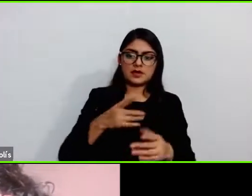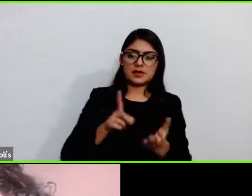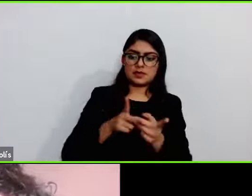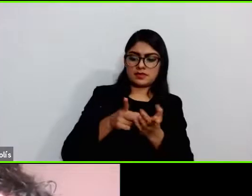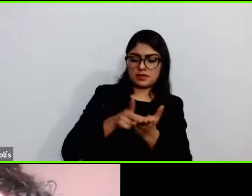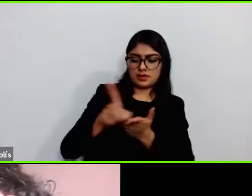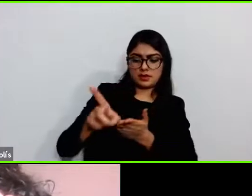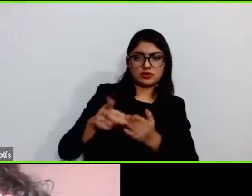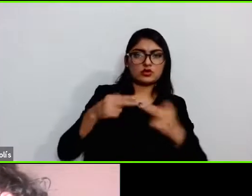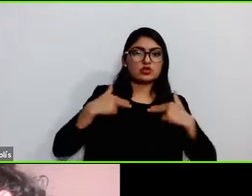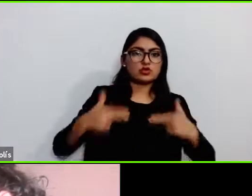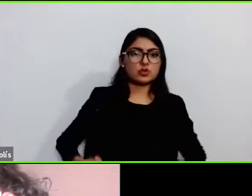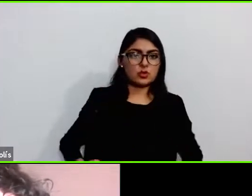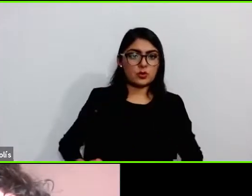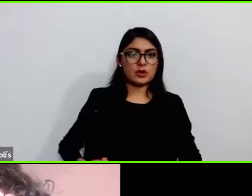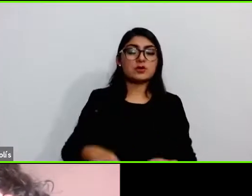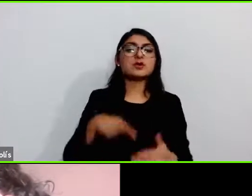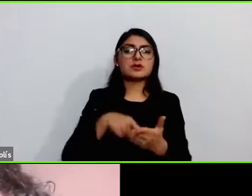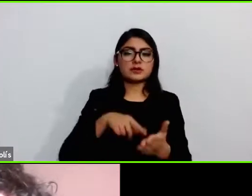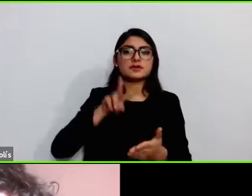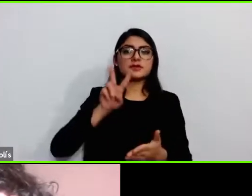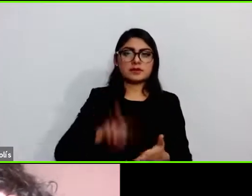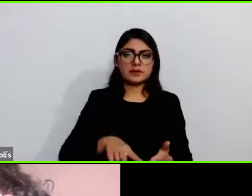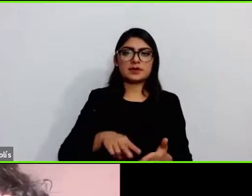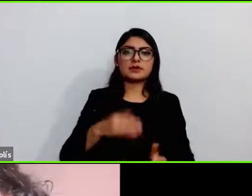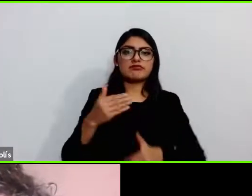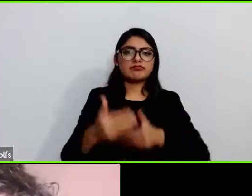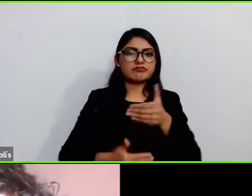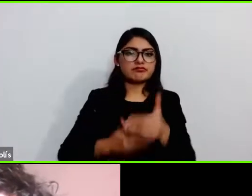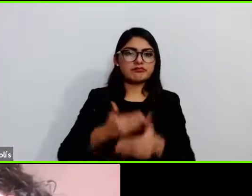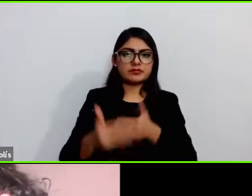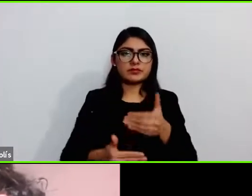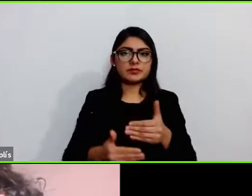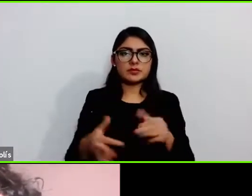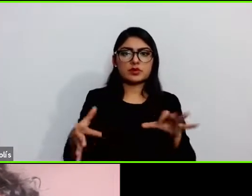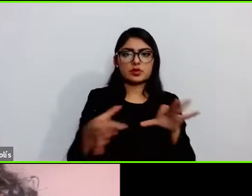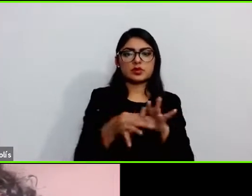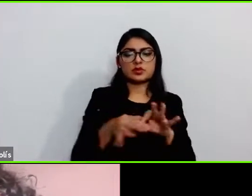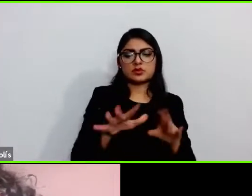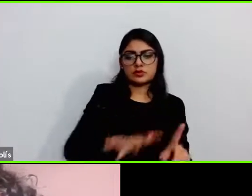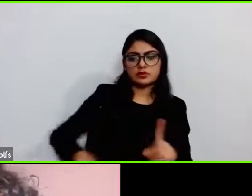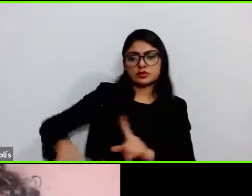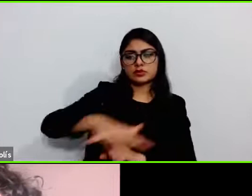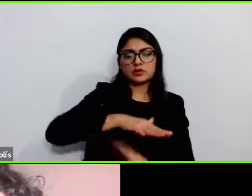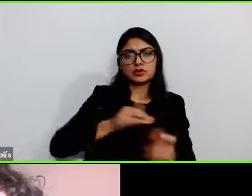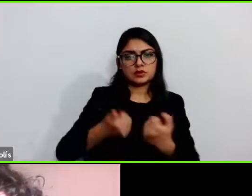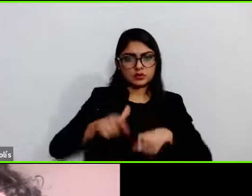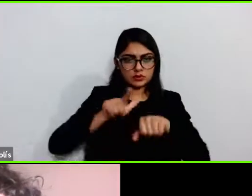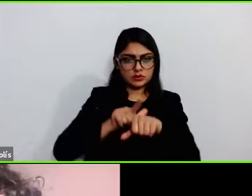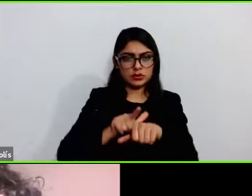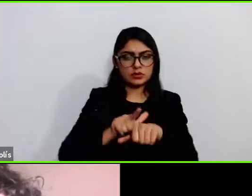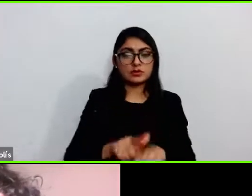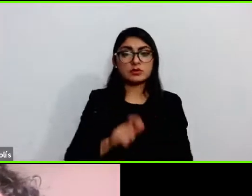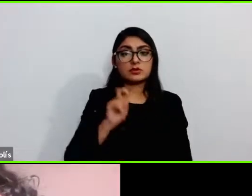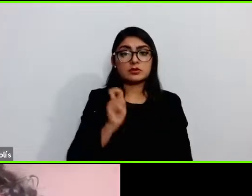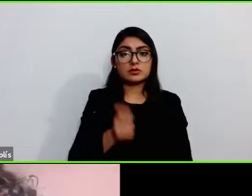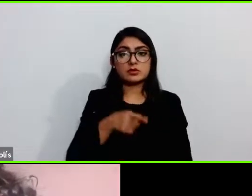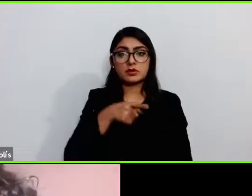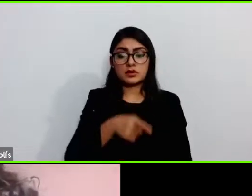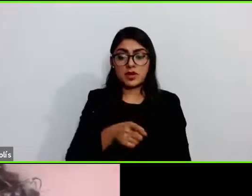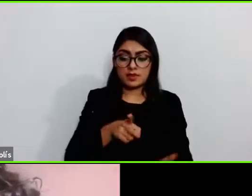si bien son producto en buena medida de las movilizaciones sociales, y detrás de cada derecho